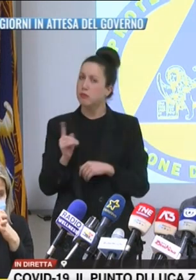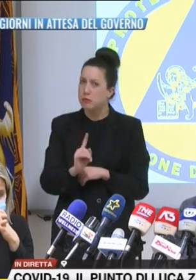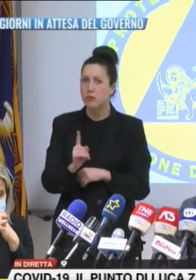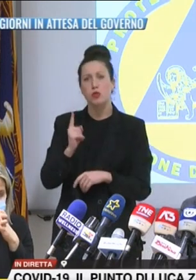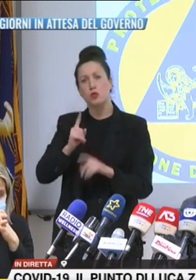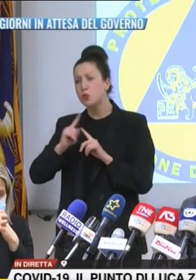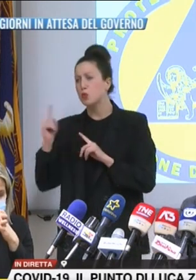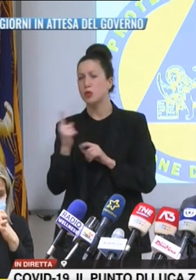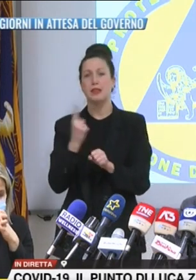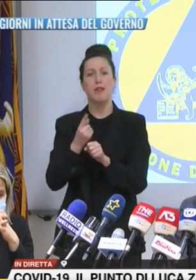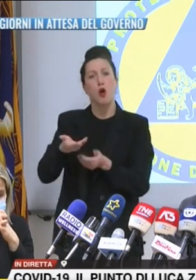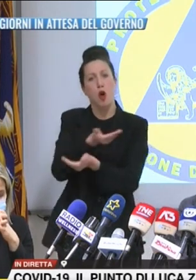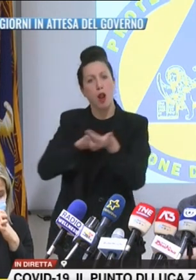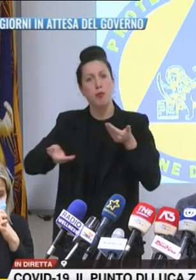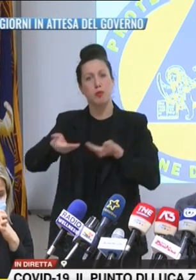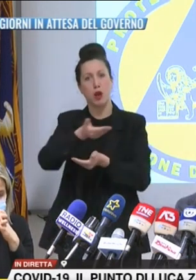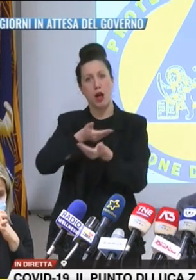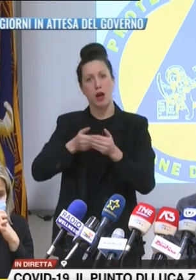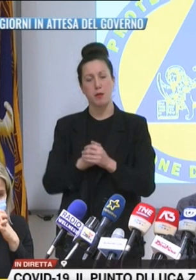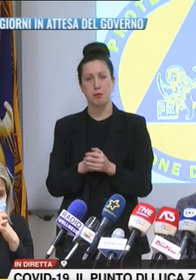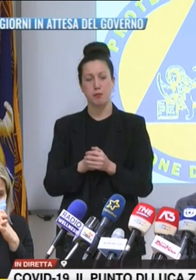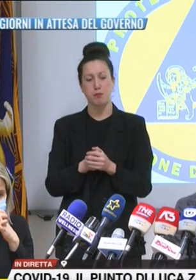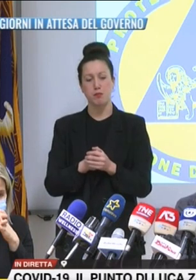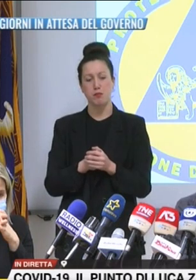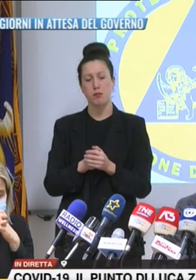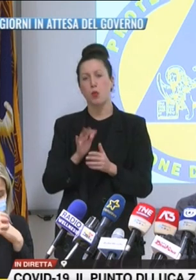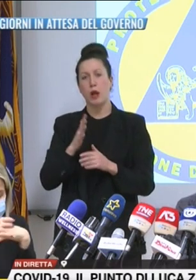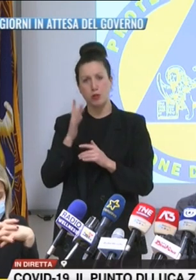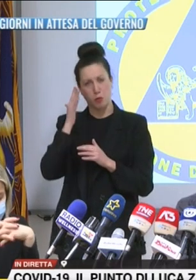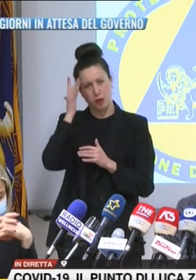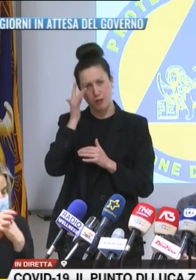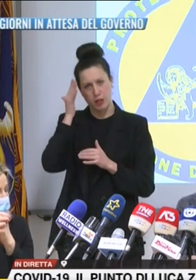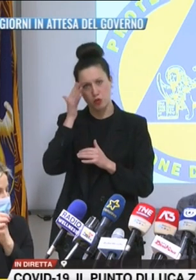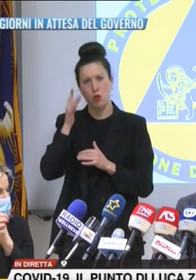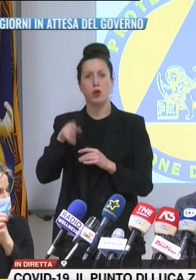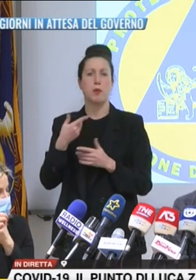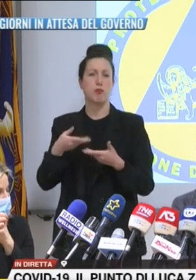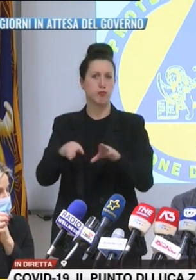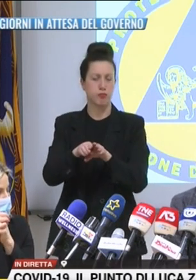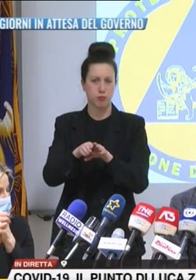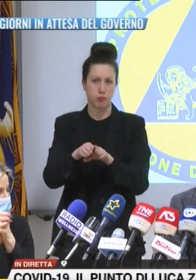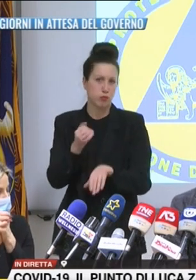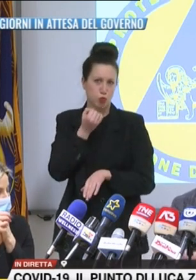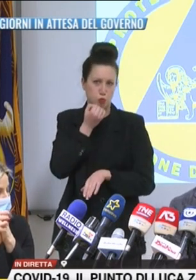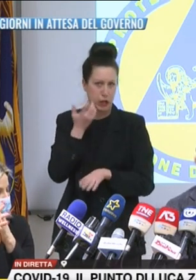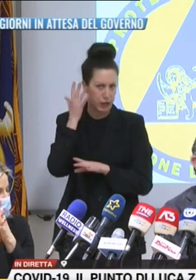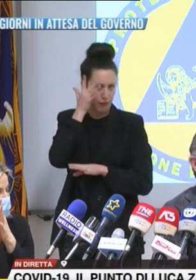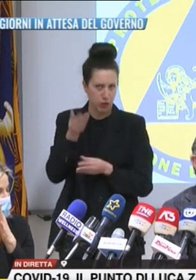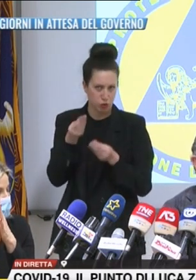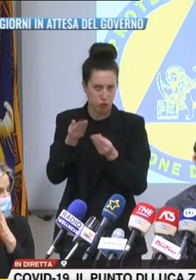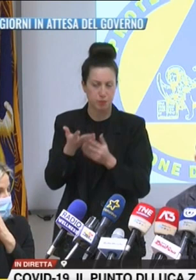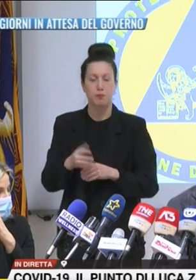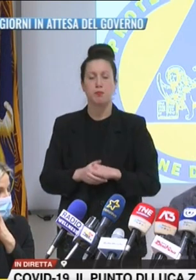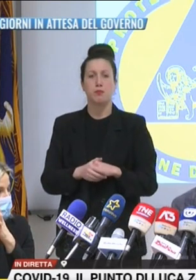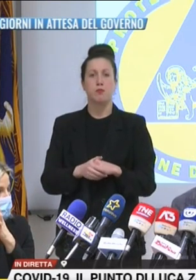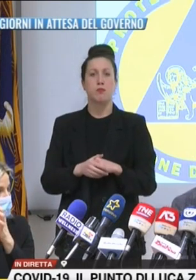guardate, c'è un ragionamento che vorrei fare, poi ho chiuso, scusatemi. Io mi metto anche nei panni di uno che vive, cioè